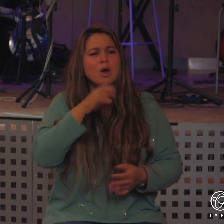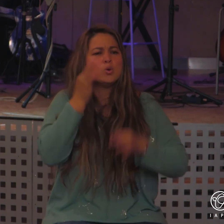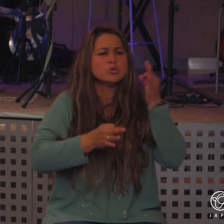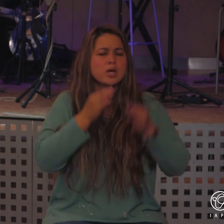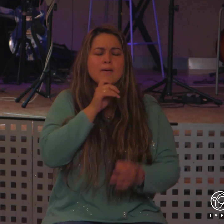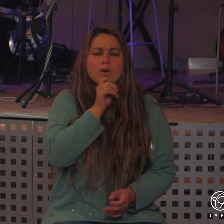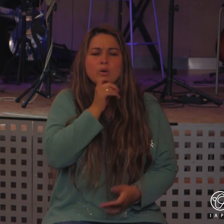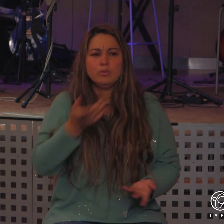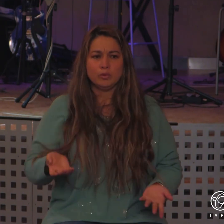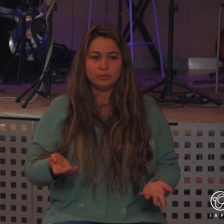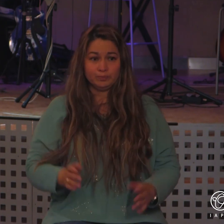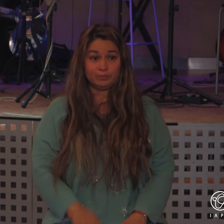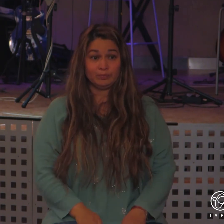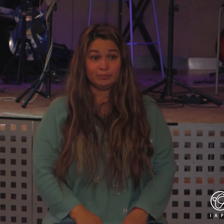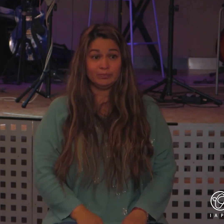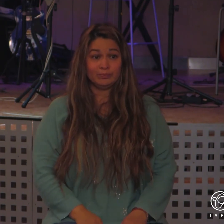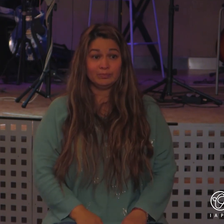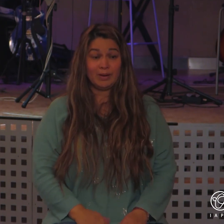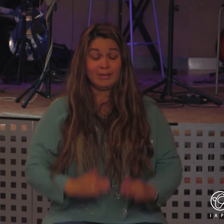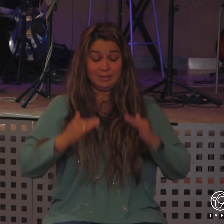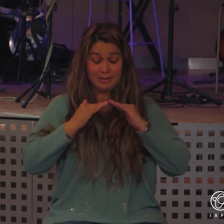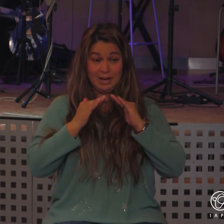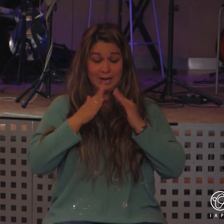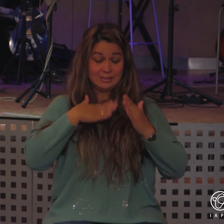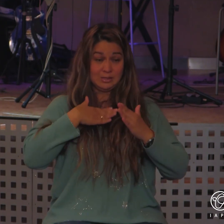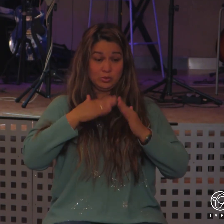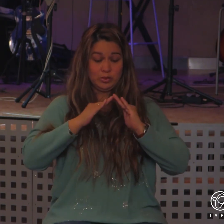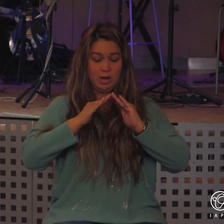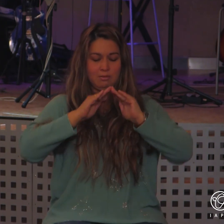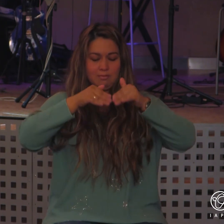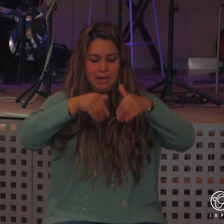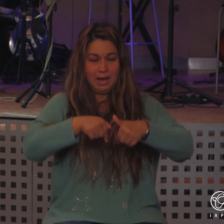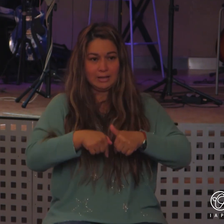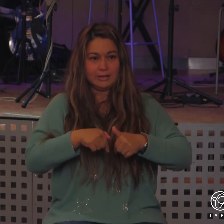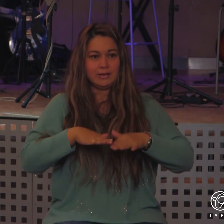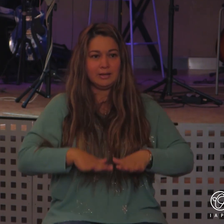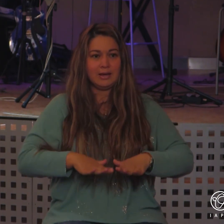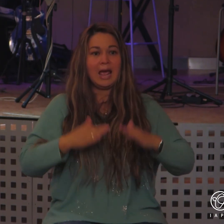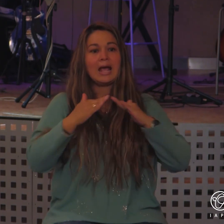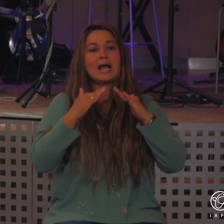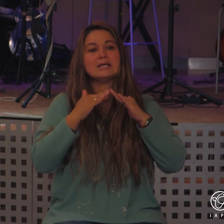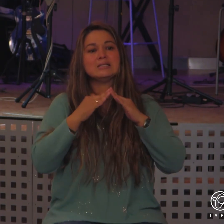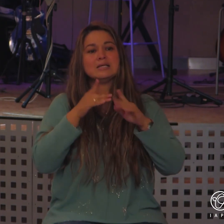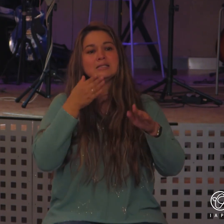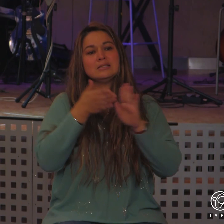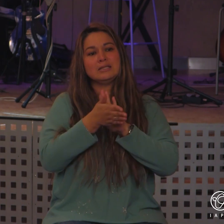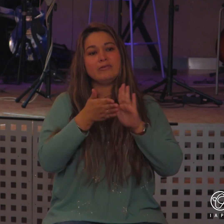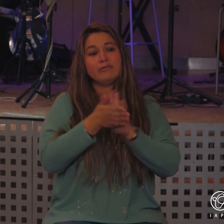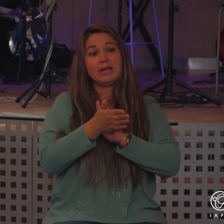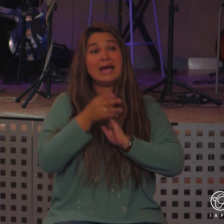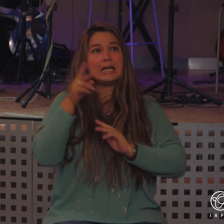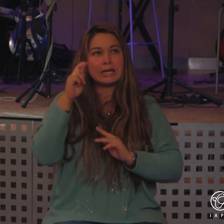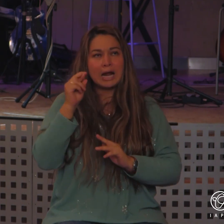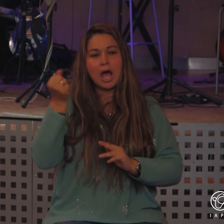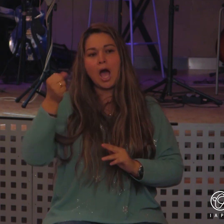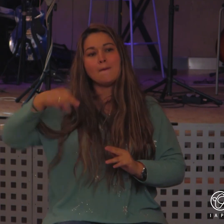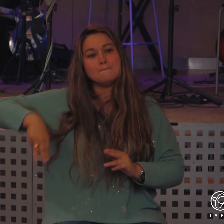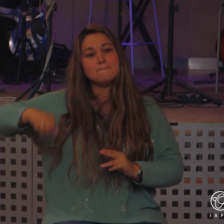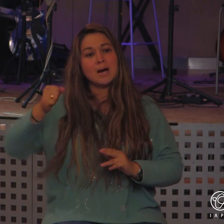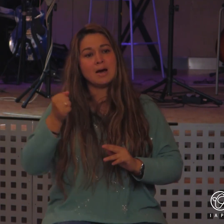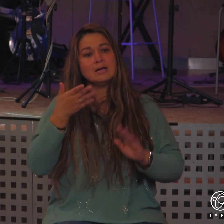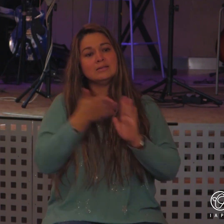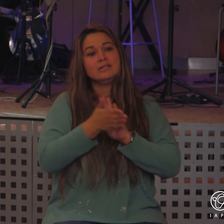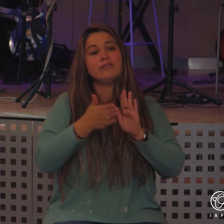desde su lugar alto, desde Ramá, desde su oración, desde su adoración, desde